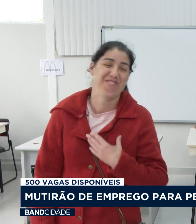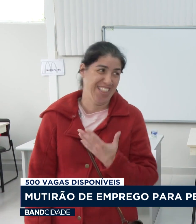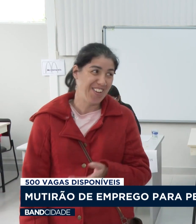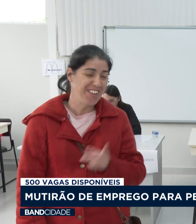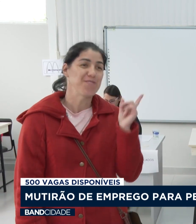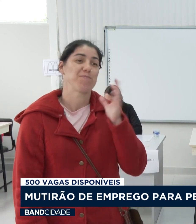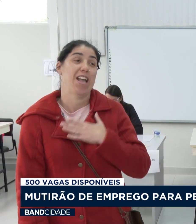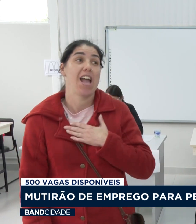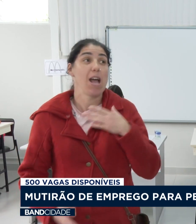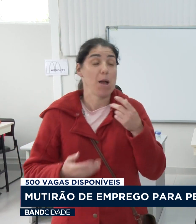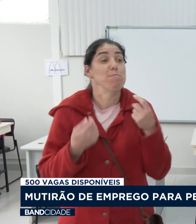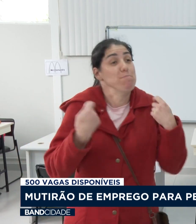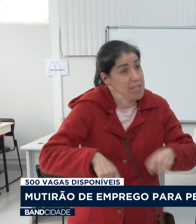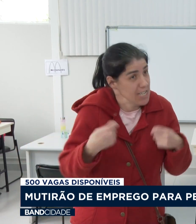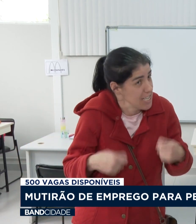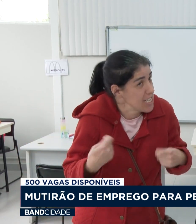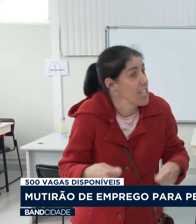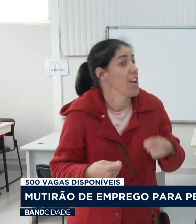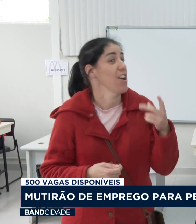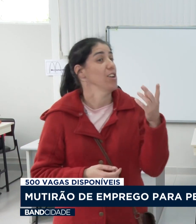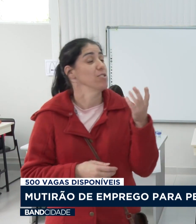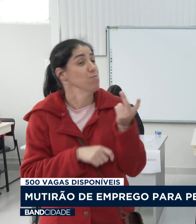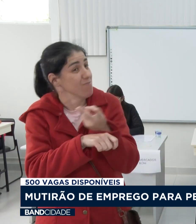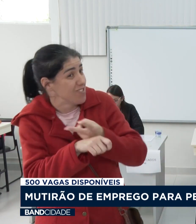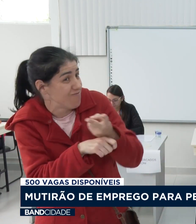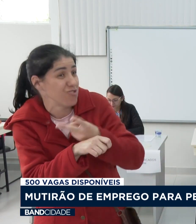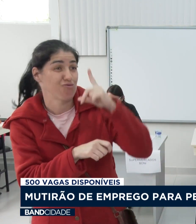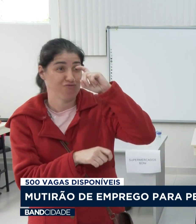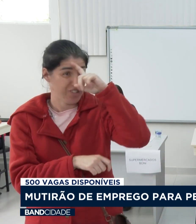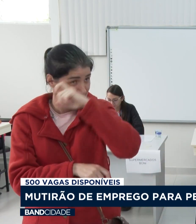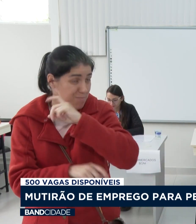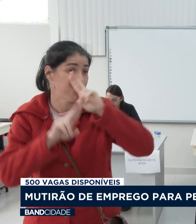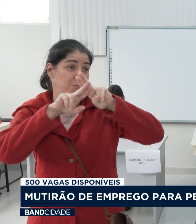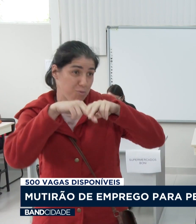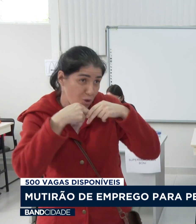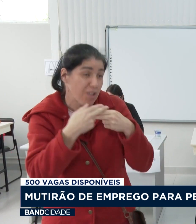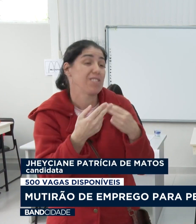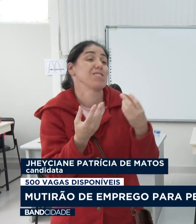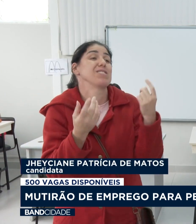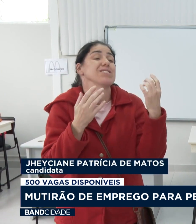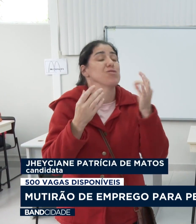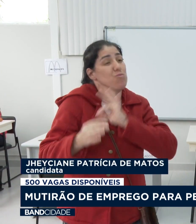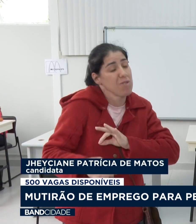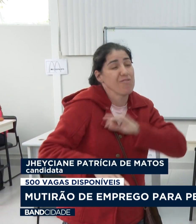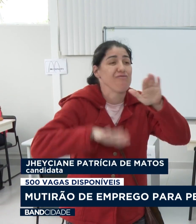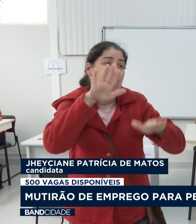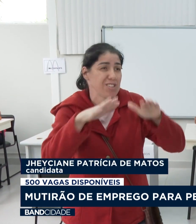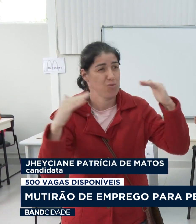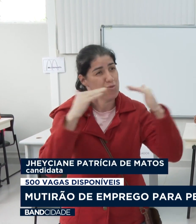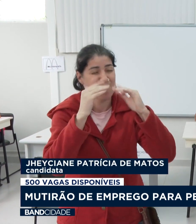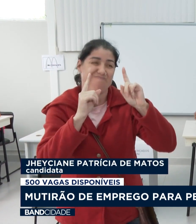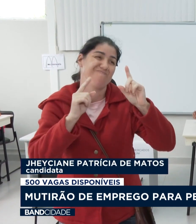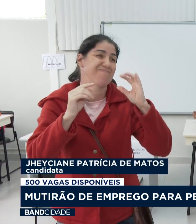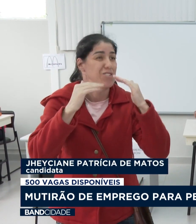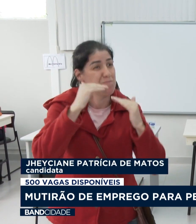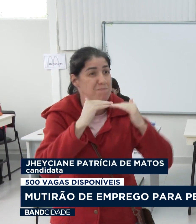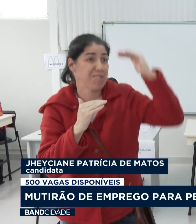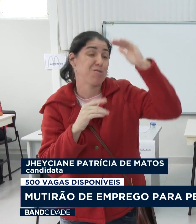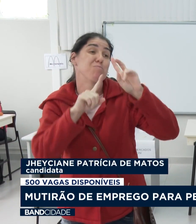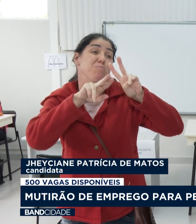voltar para o mercado de trabalho. Então, como eu estou precisando muito de trabalhar e estou com muitas